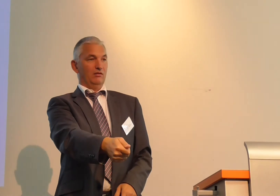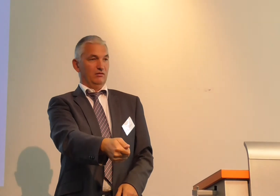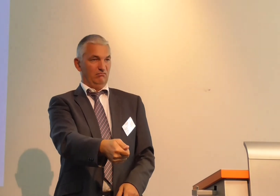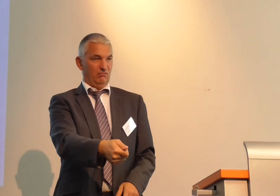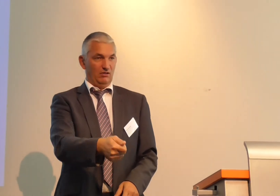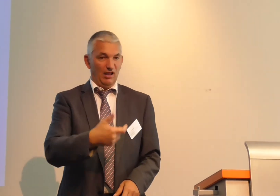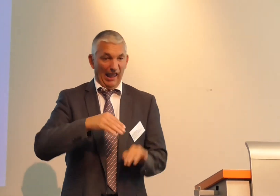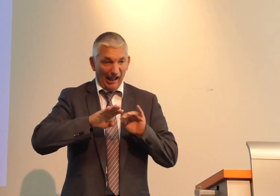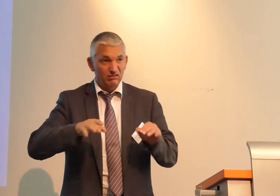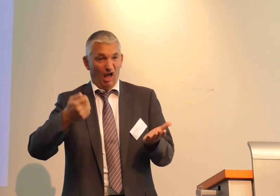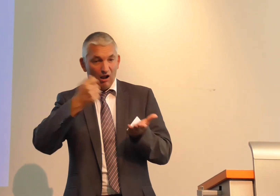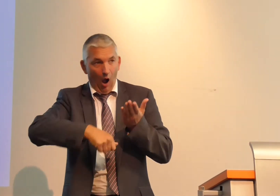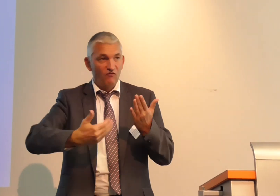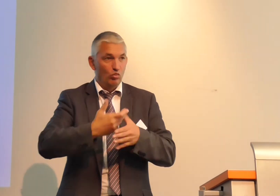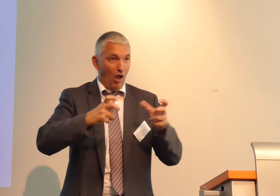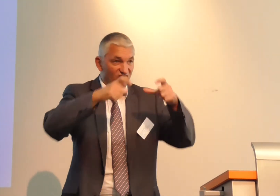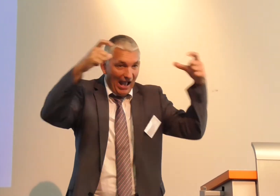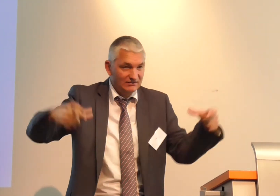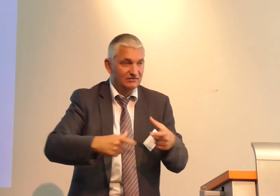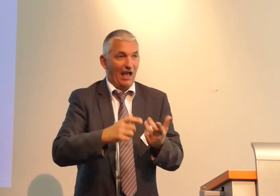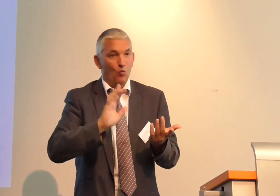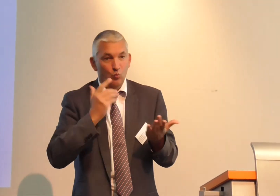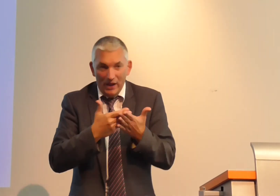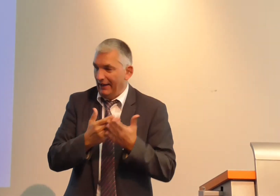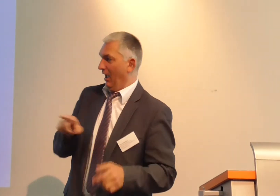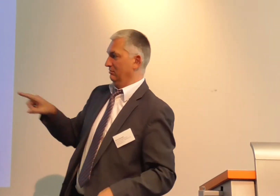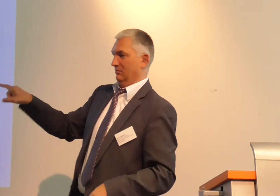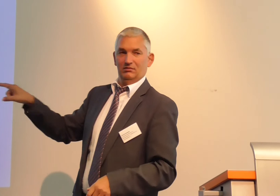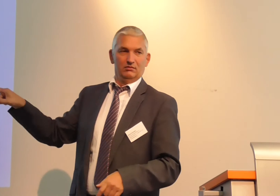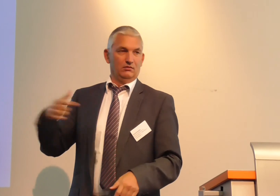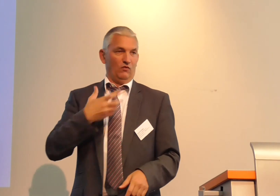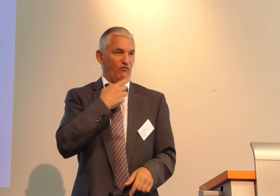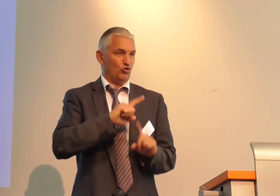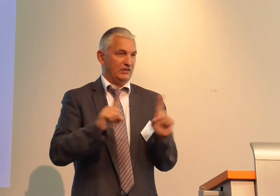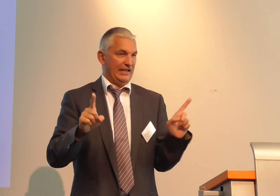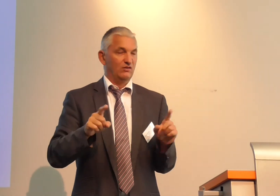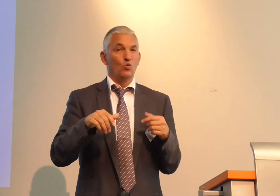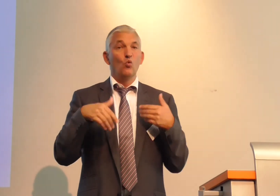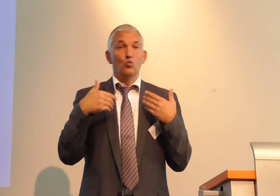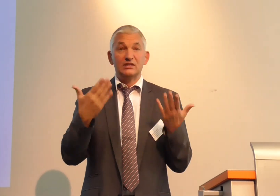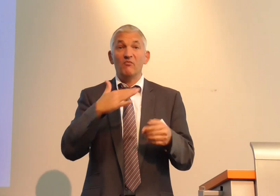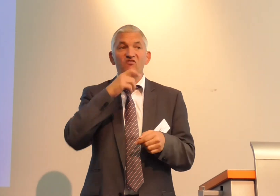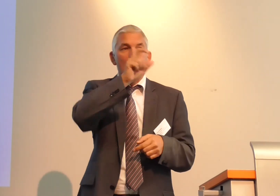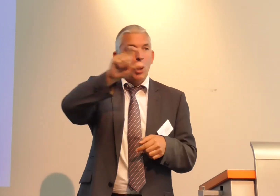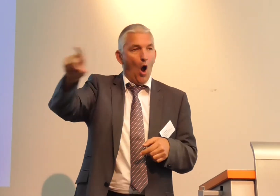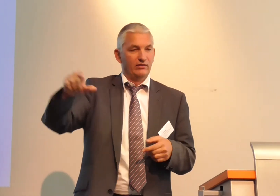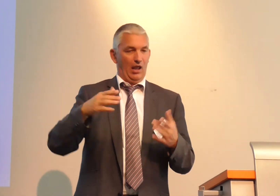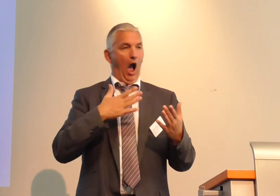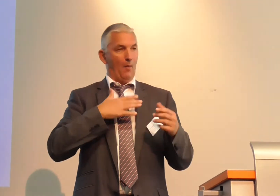Und es wäre wirklich gut, wenn man den Fernseher anmacht und die Möglichkeit hat, Untertitel und auch Gebärdensprache im Fernsehen zu erleben.